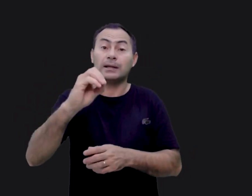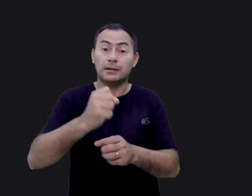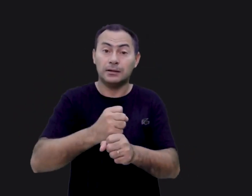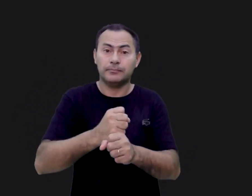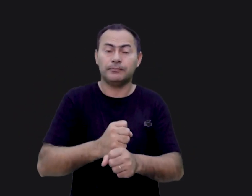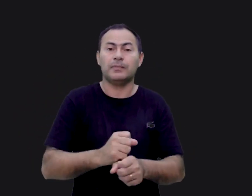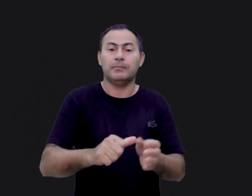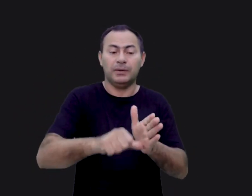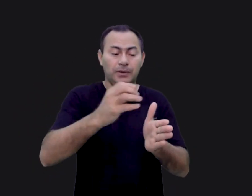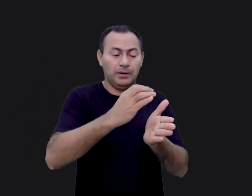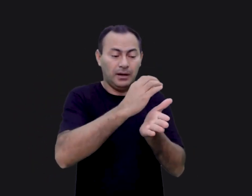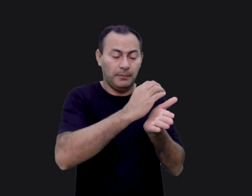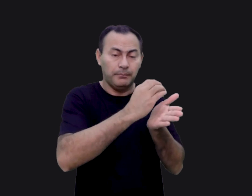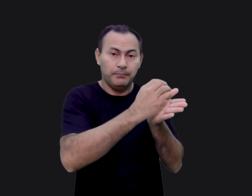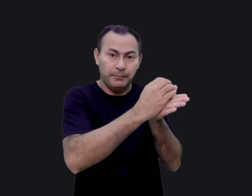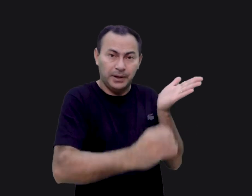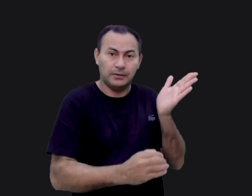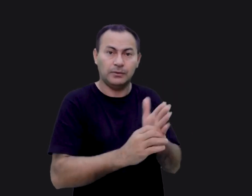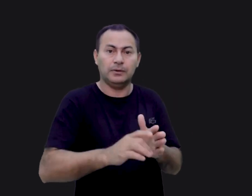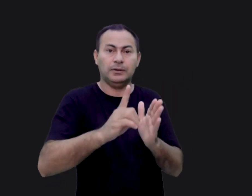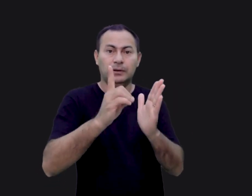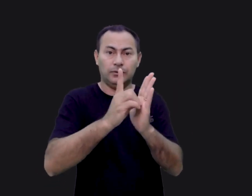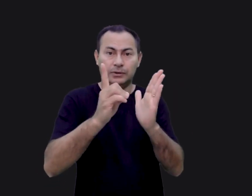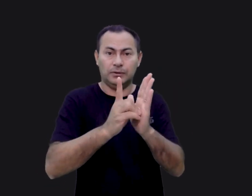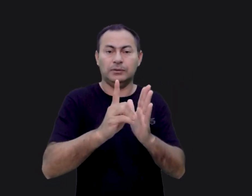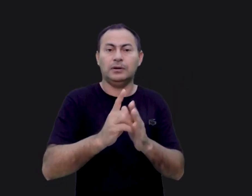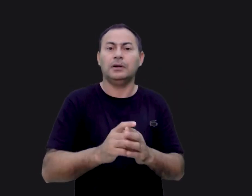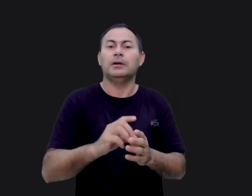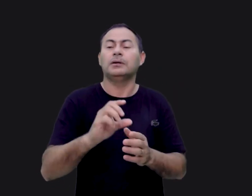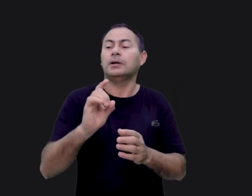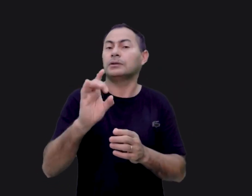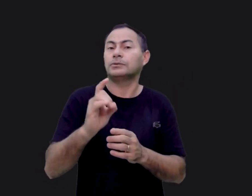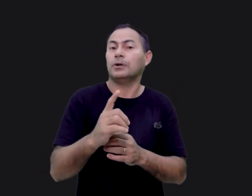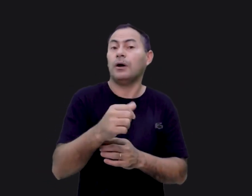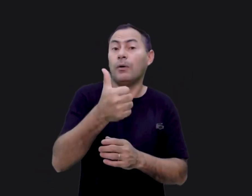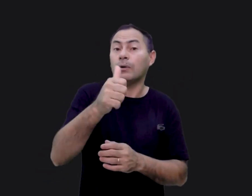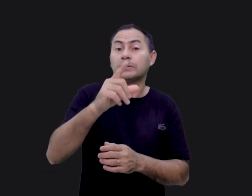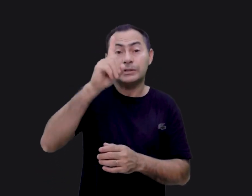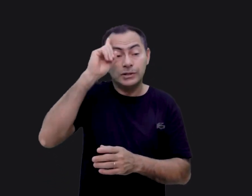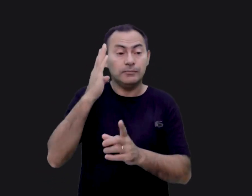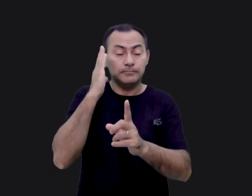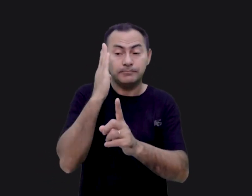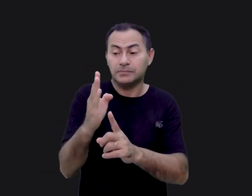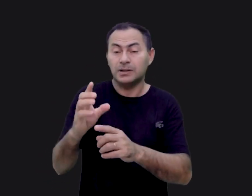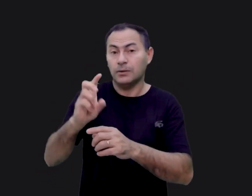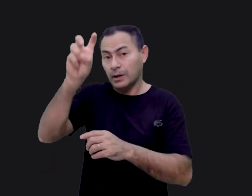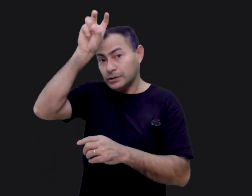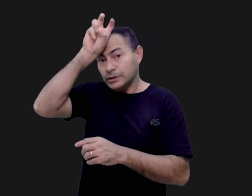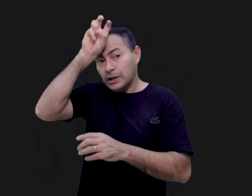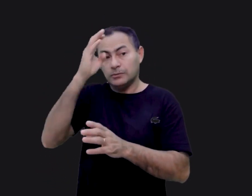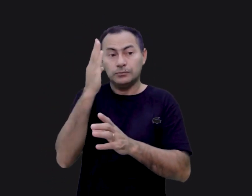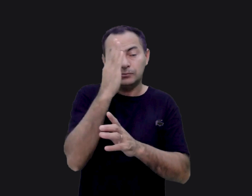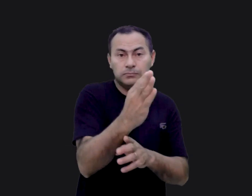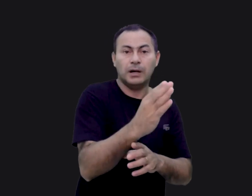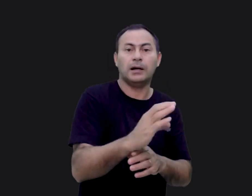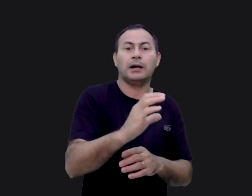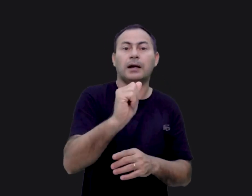primeiro capítulo de Deuteronômio está escrito que levaria apenas 11 dias para ir direto do Egito para Canaã. 11